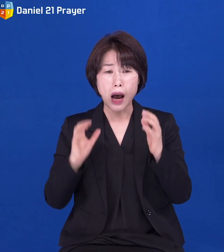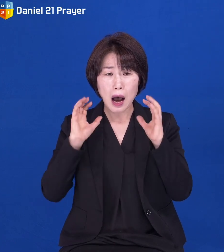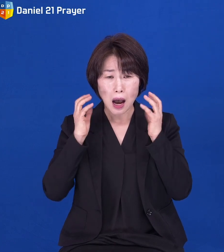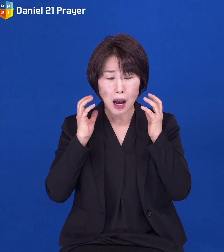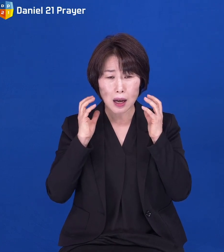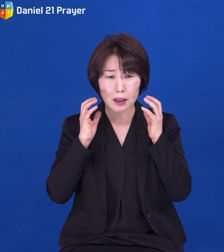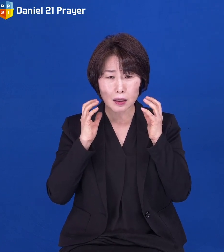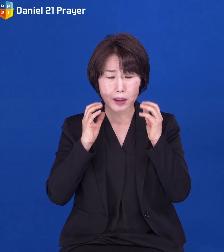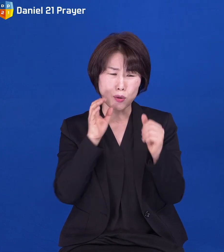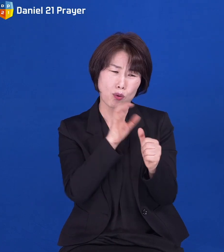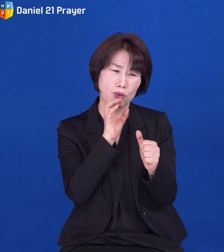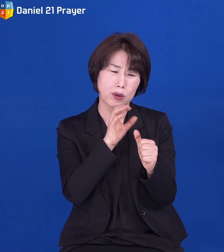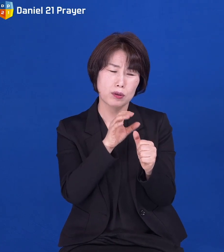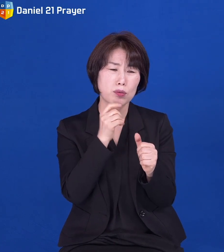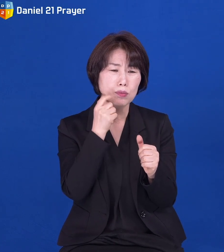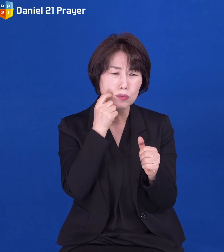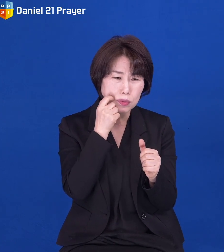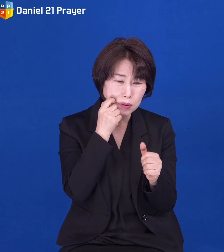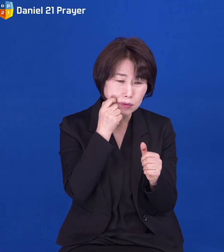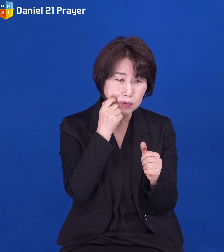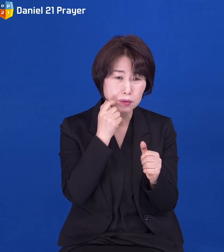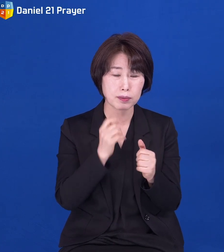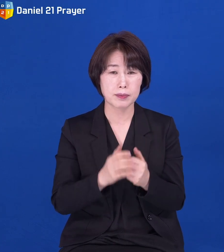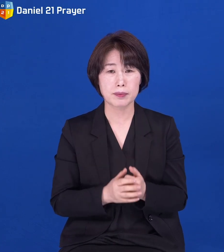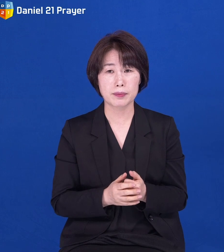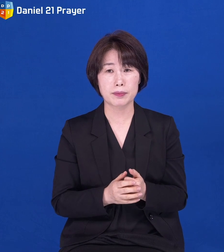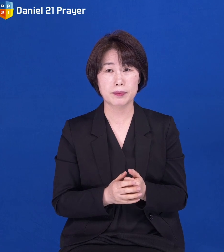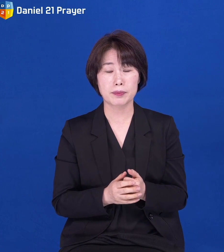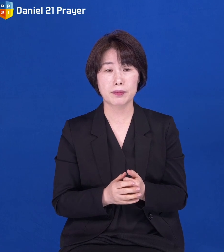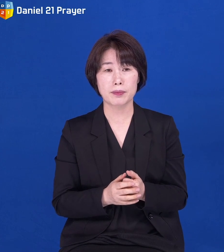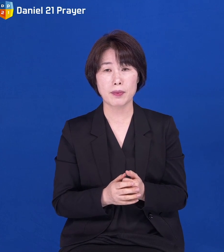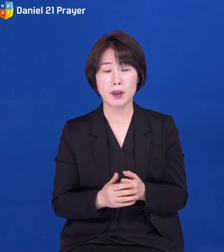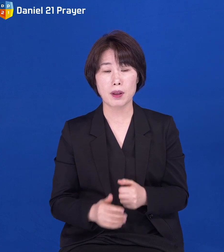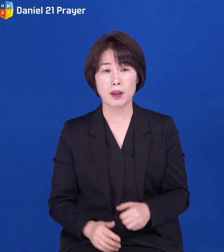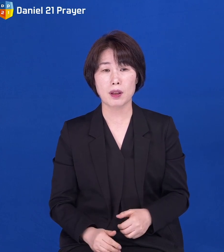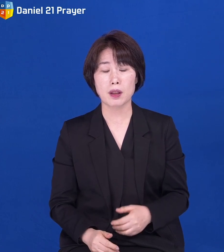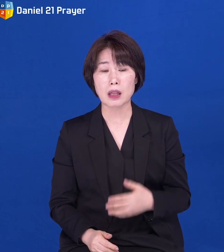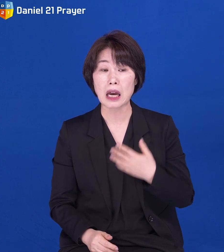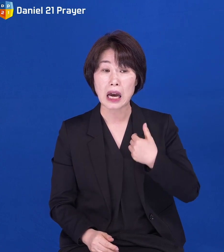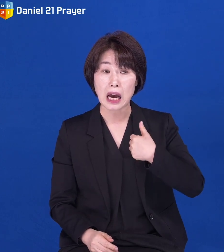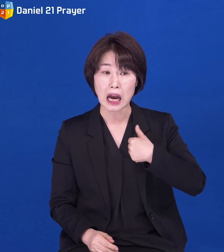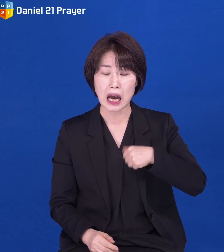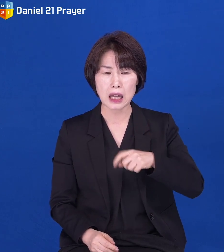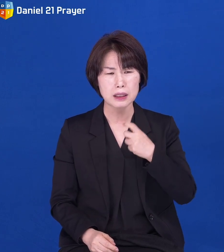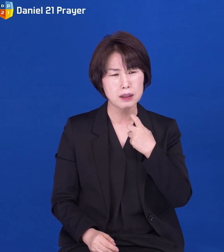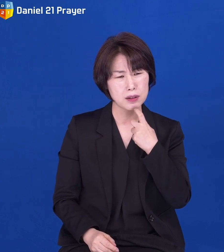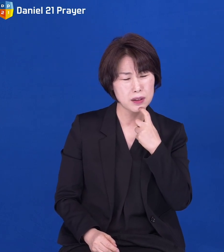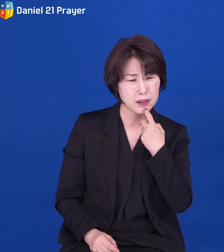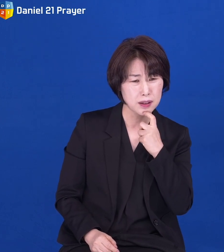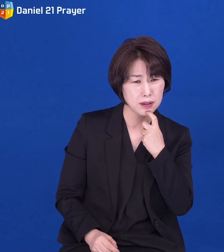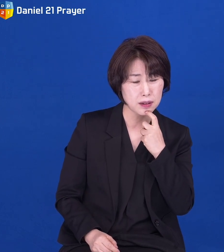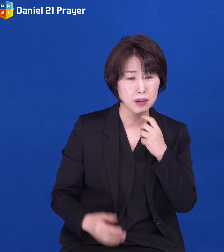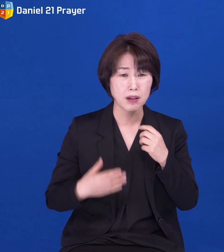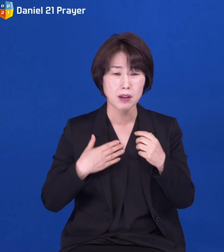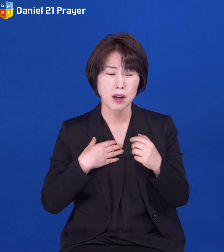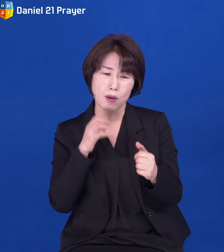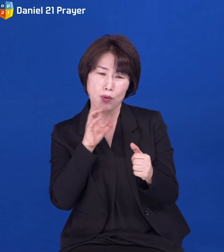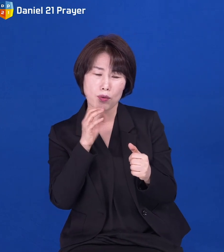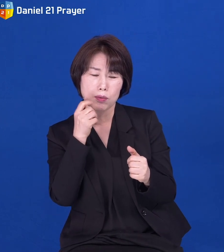얘기를 하면 알아듣지도 못하고 하니까 그냥 막 걔도 힘들고 나도 힘들고 막 진이 다 빠지고 애를 막 데리고